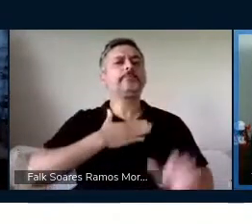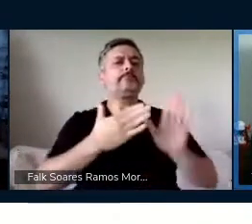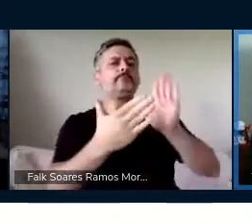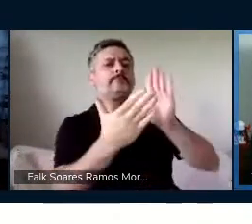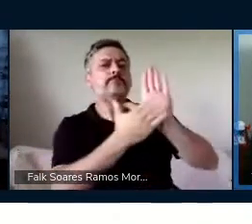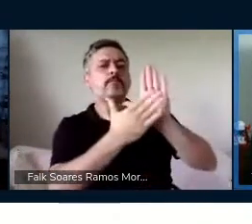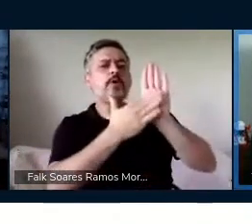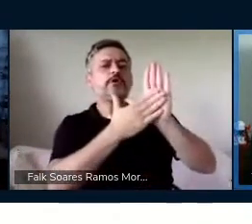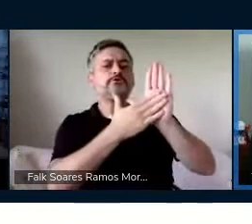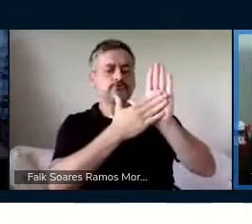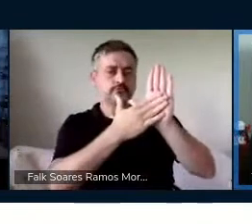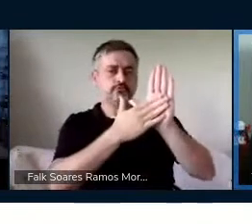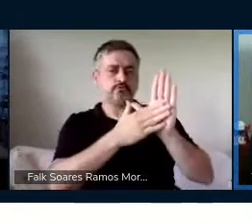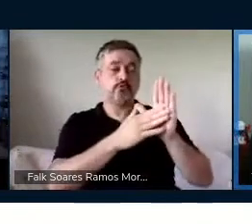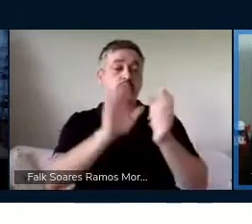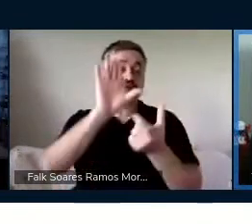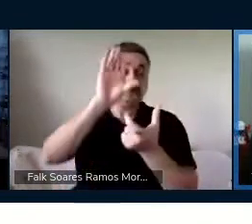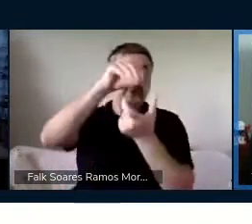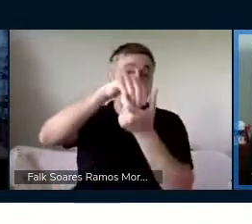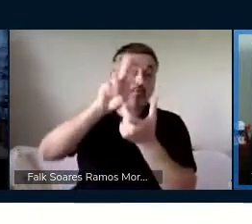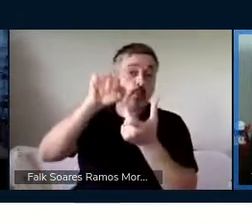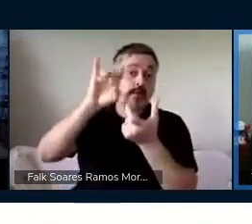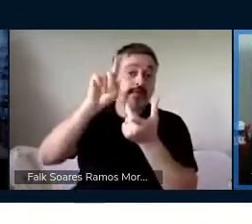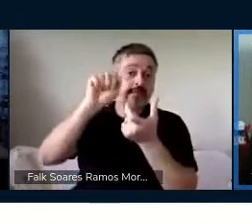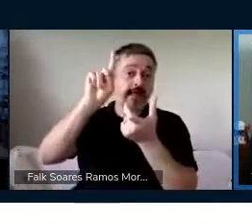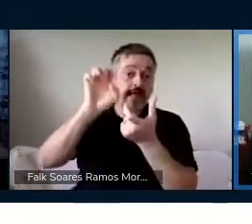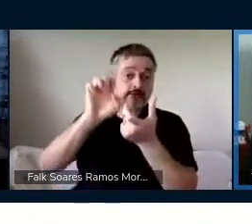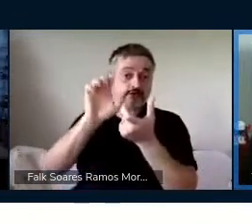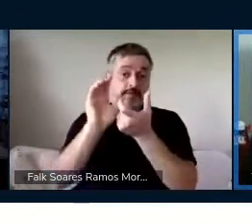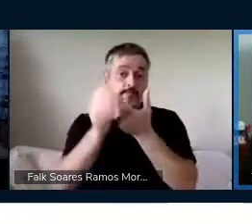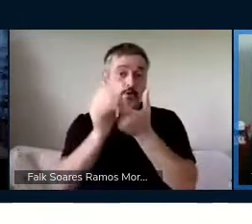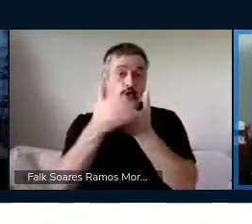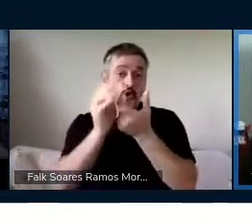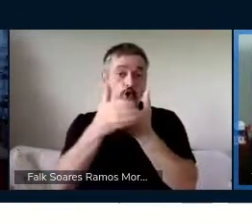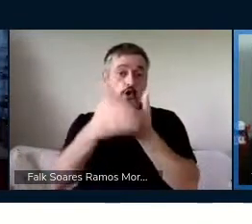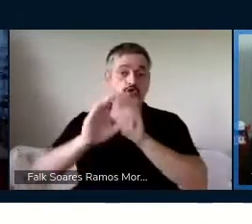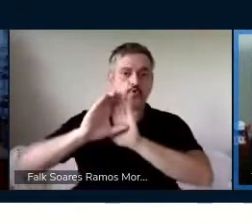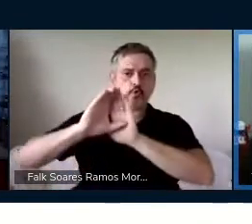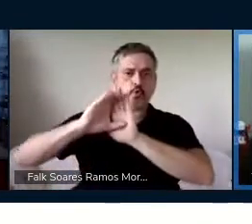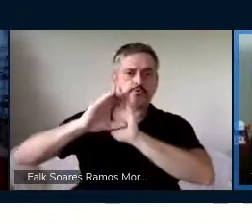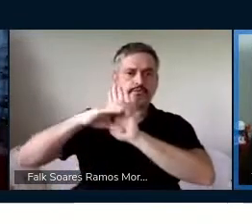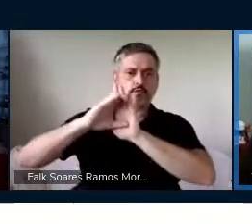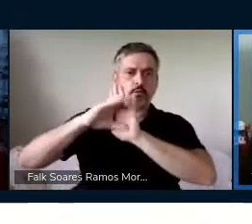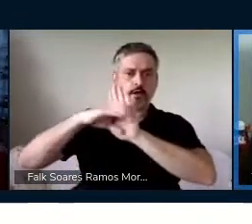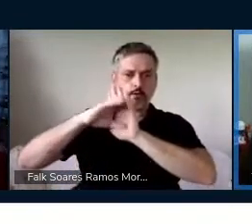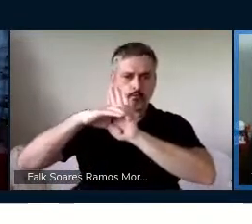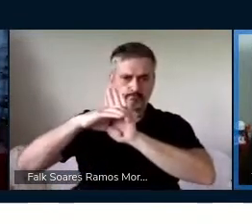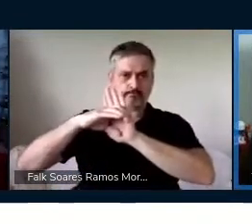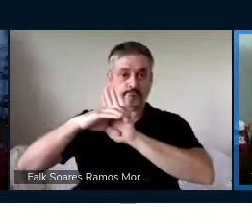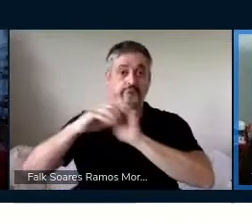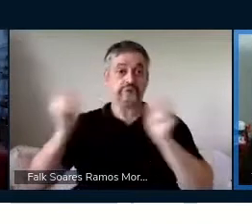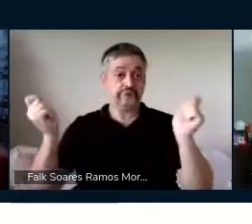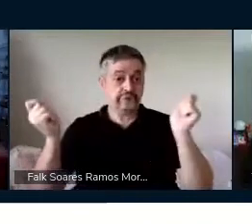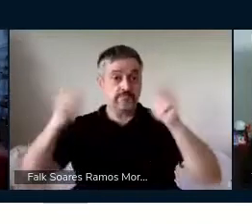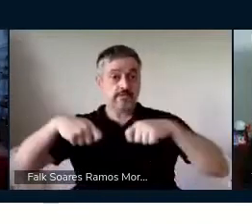O objetivo é propor uma unidade terminológica